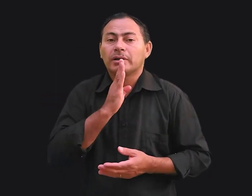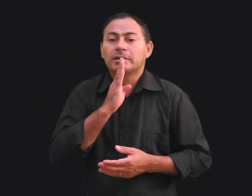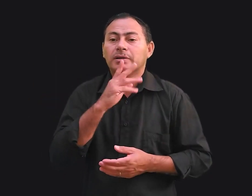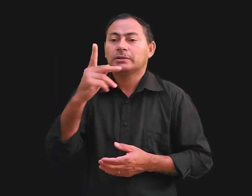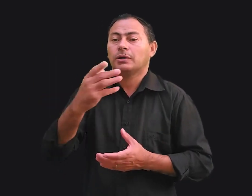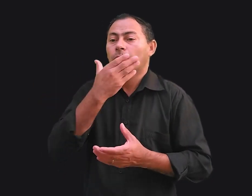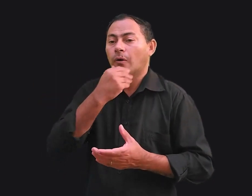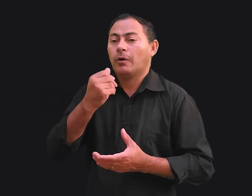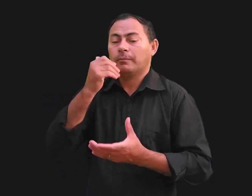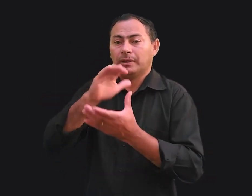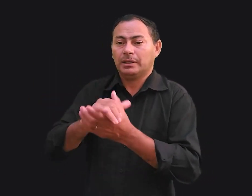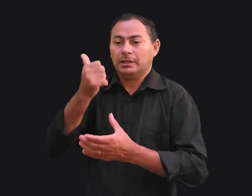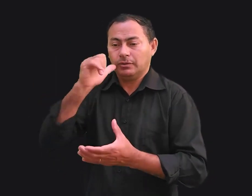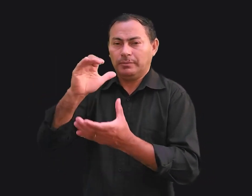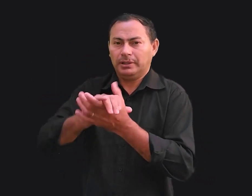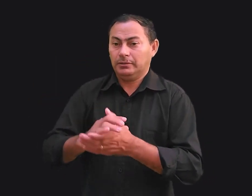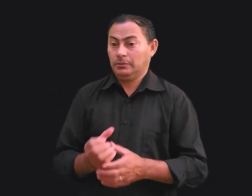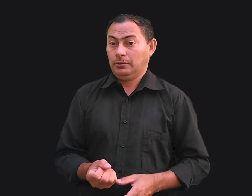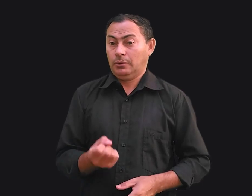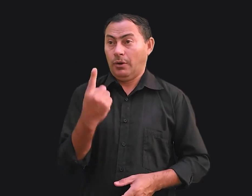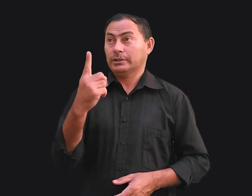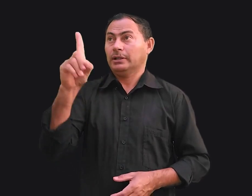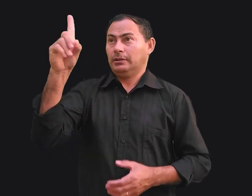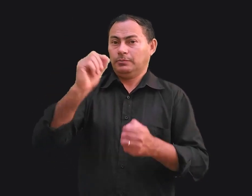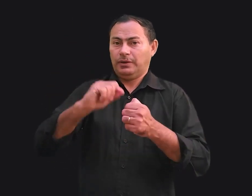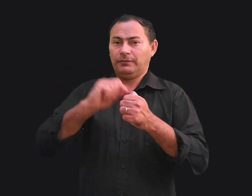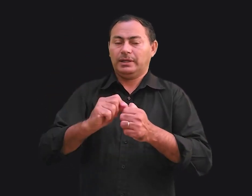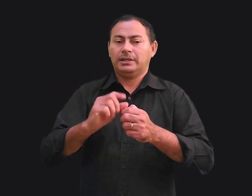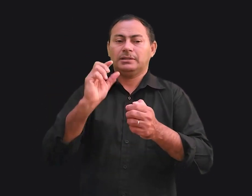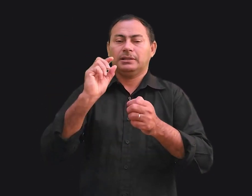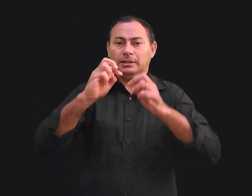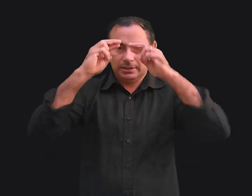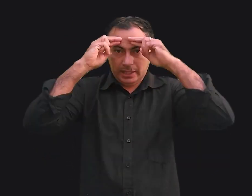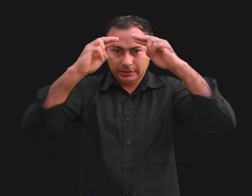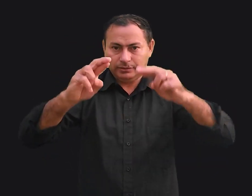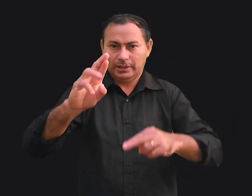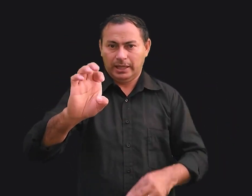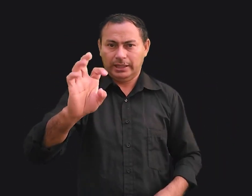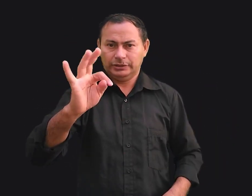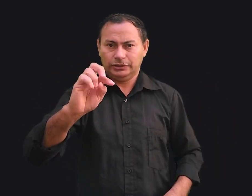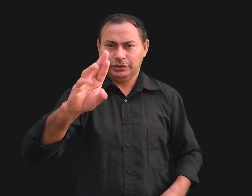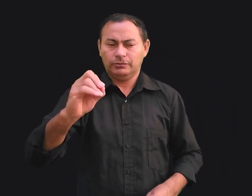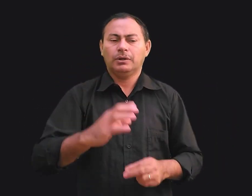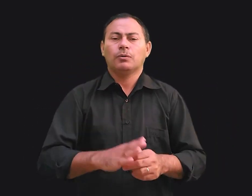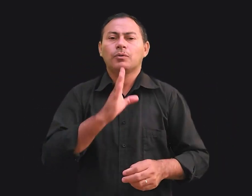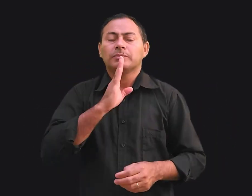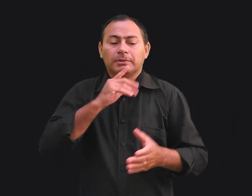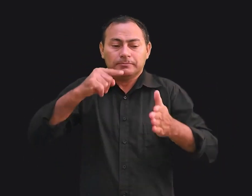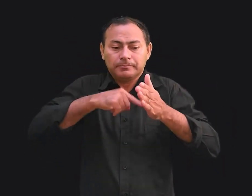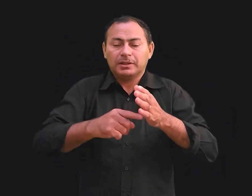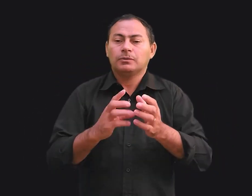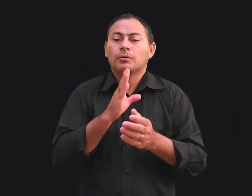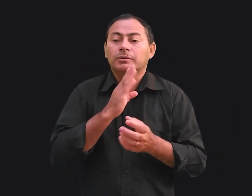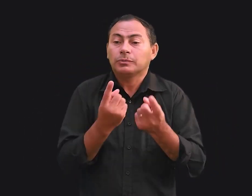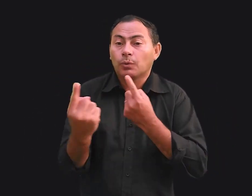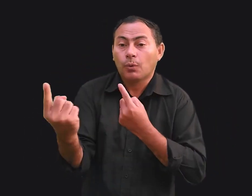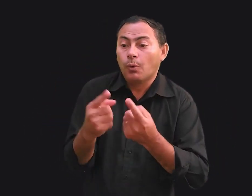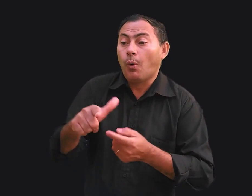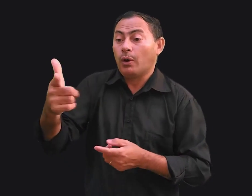os seus cônjuges. É impressionante o que Deus tem feito nesses retiros, o autoconhecimento e o conhecimento do companheiro que é